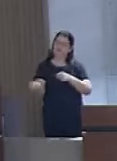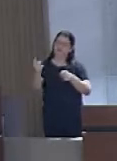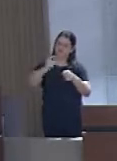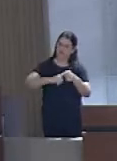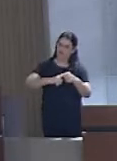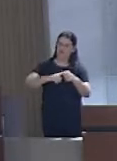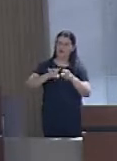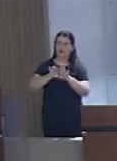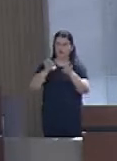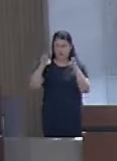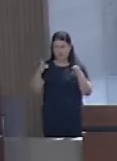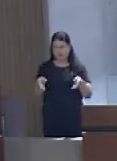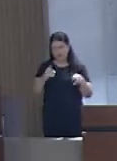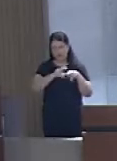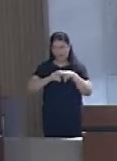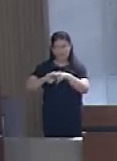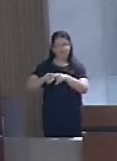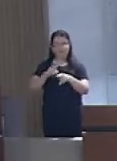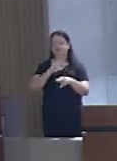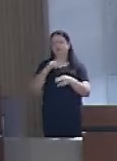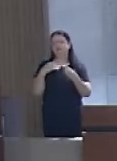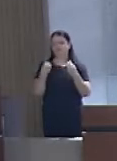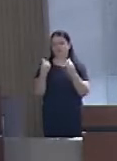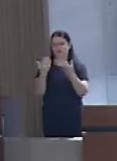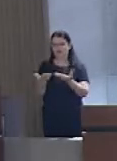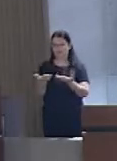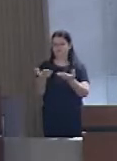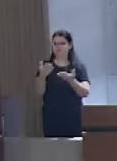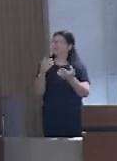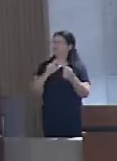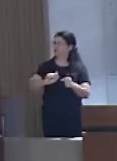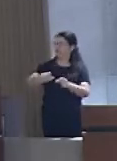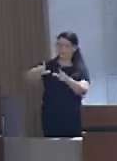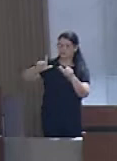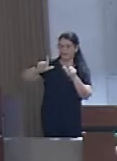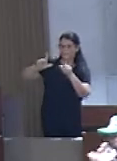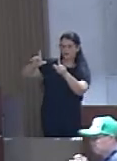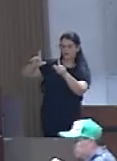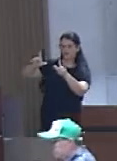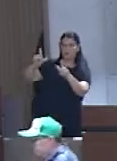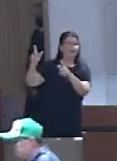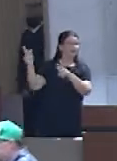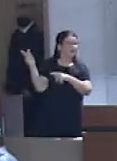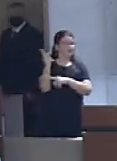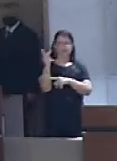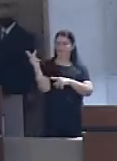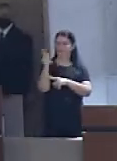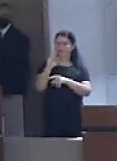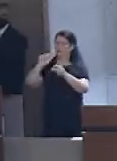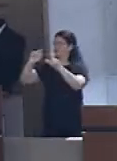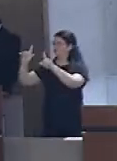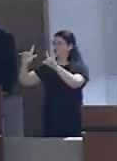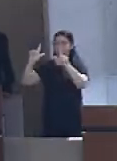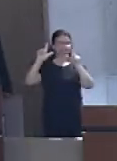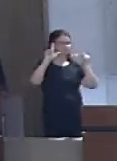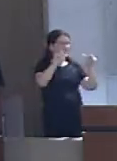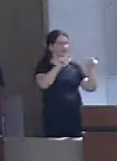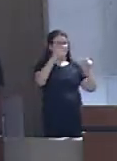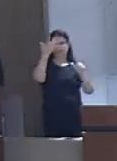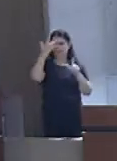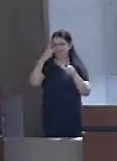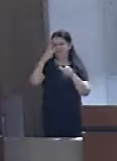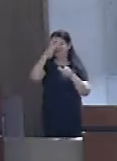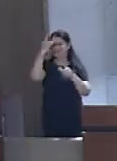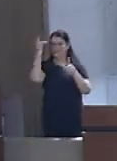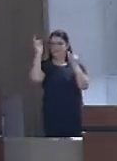mesa, eu vou passar, então, vai ficar sendo projetado aqui nessas duas telas aqui ao lado, não sei se vai ser possível quem